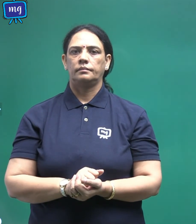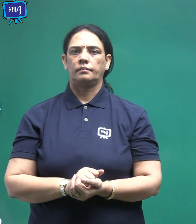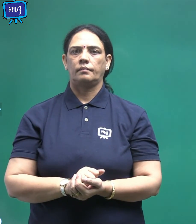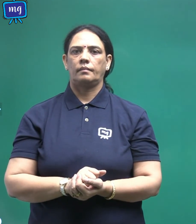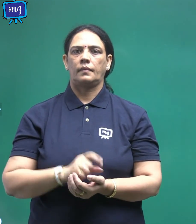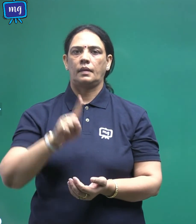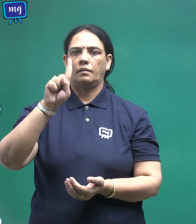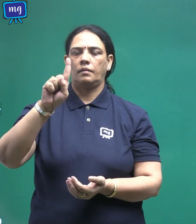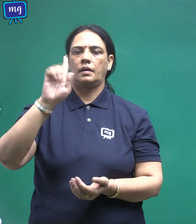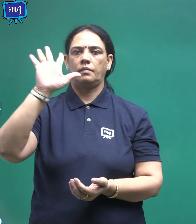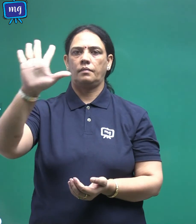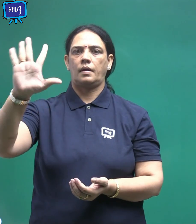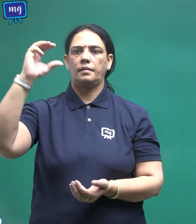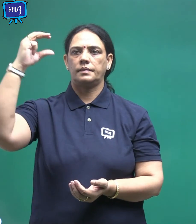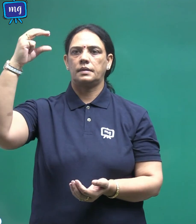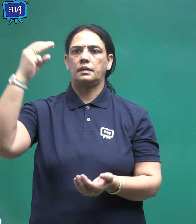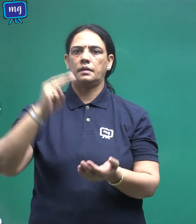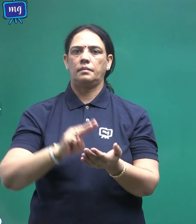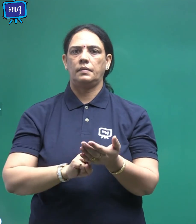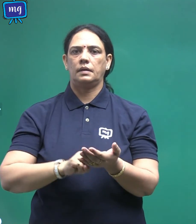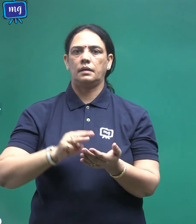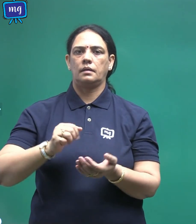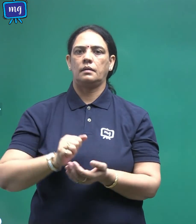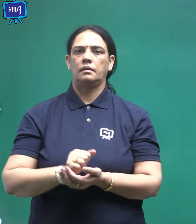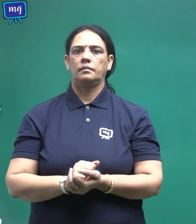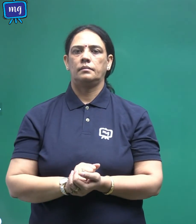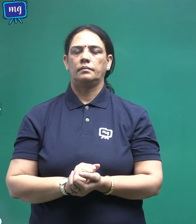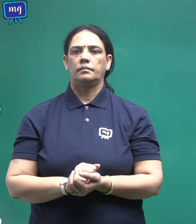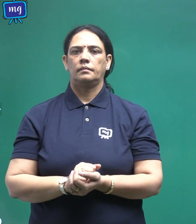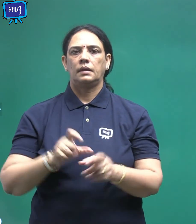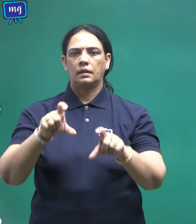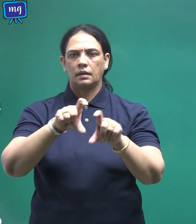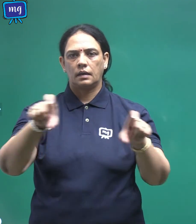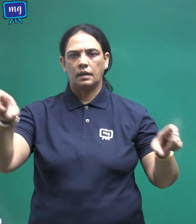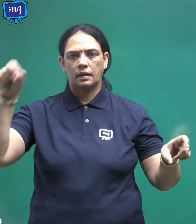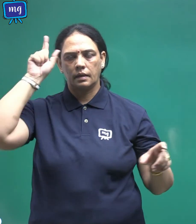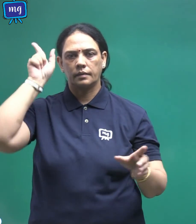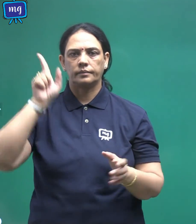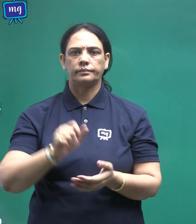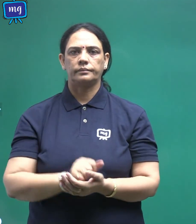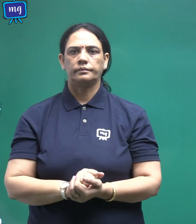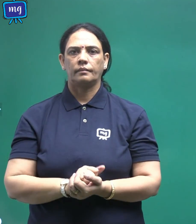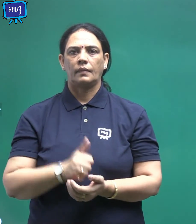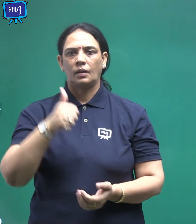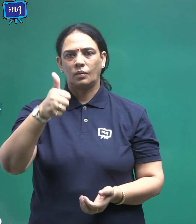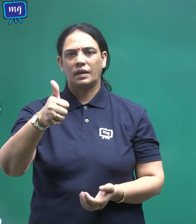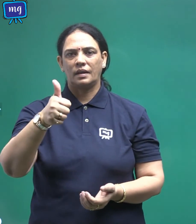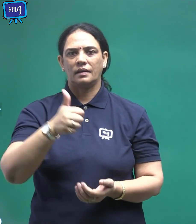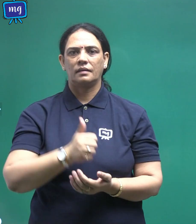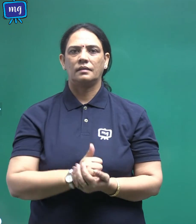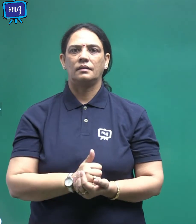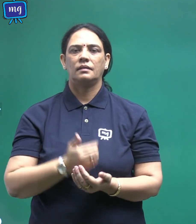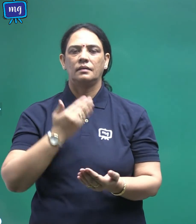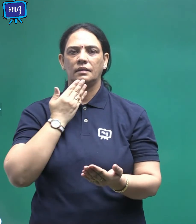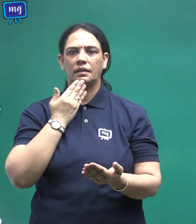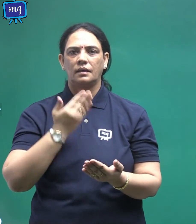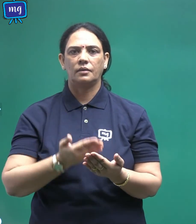15 सेंटीमीटर। समझ आ गया? ओके, थैंक यू।